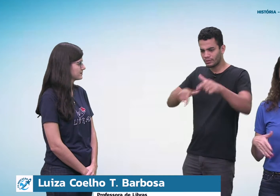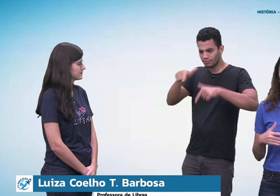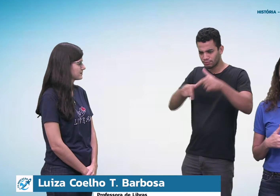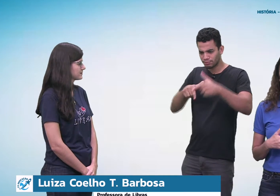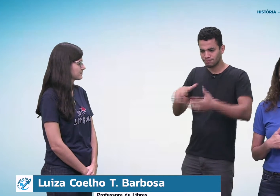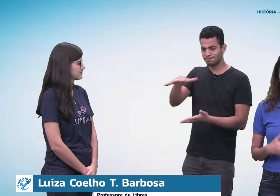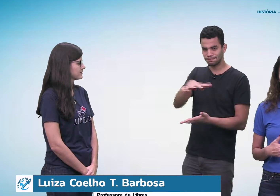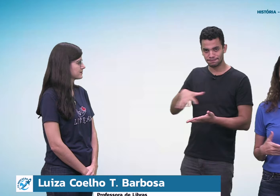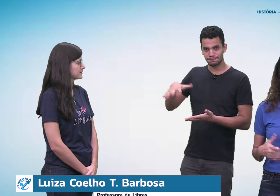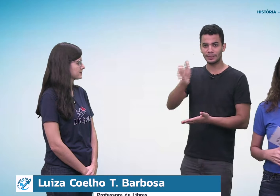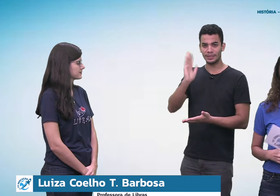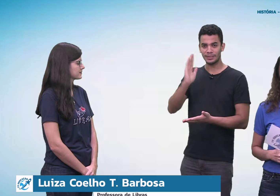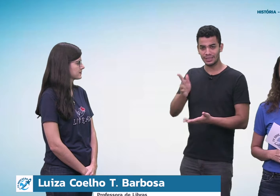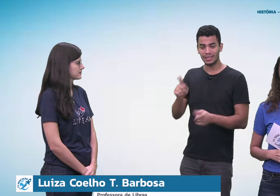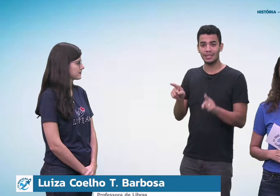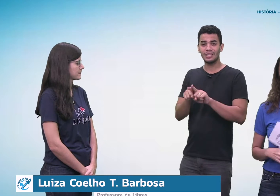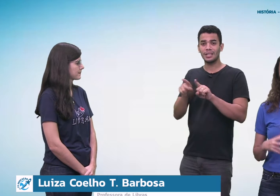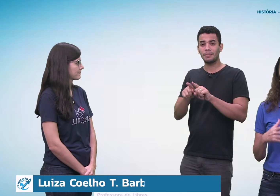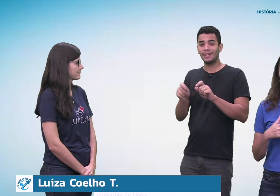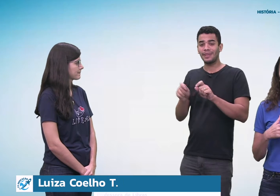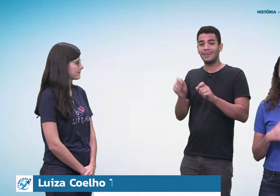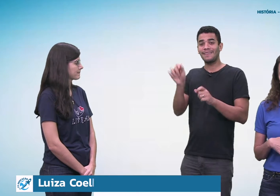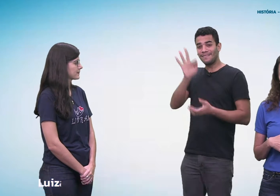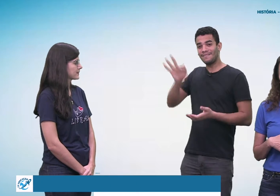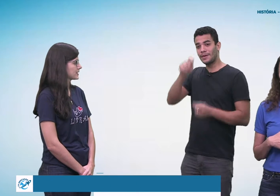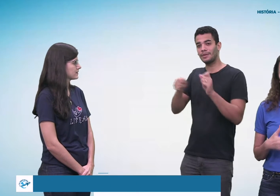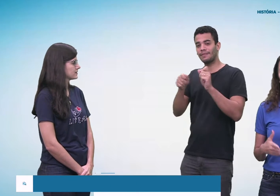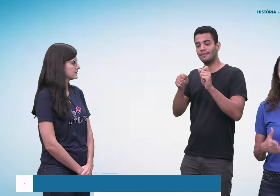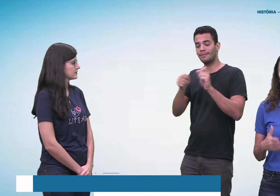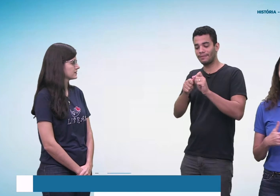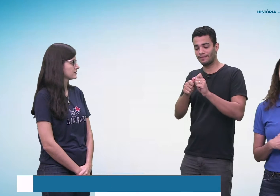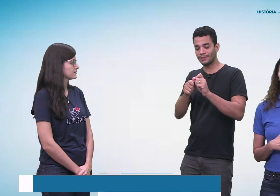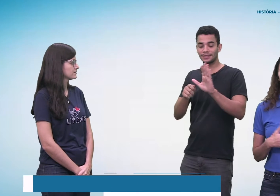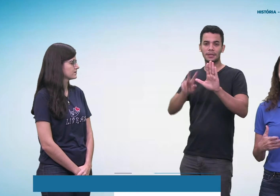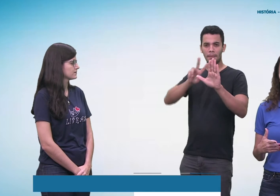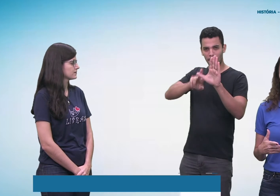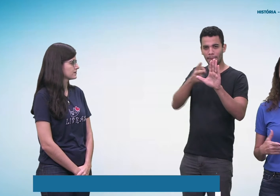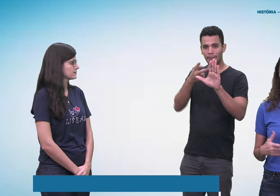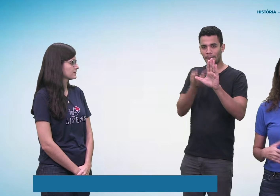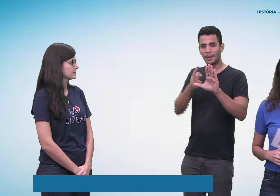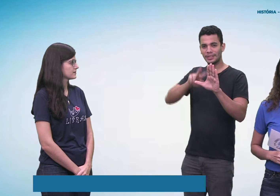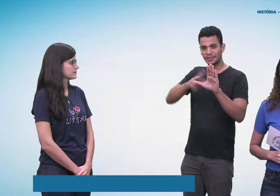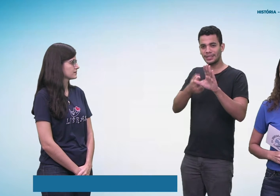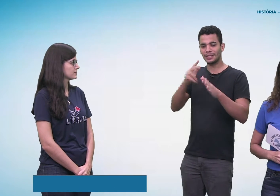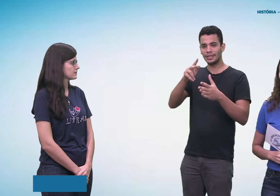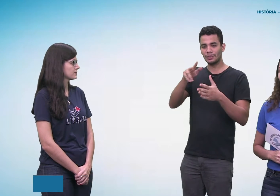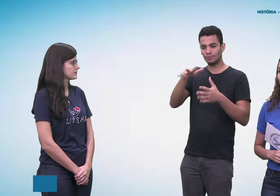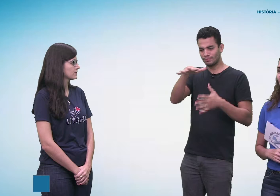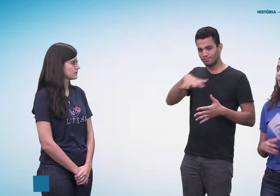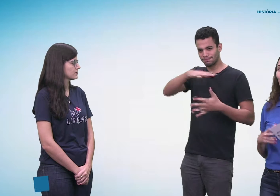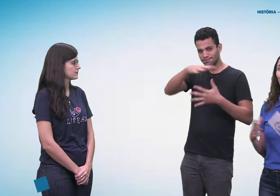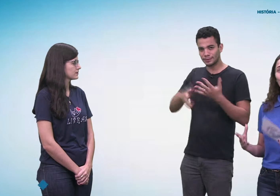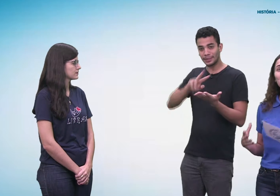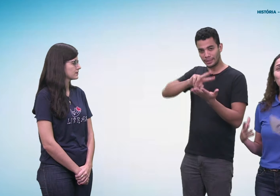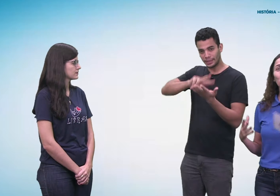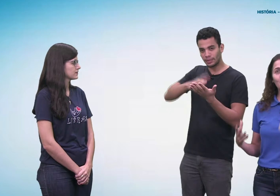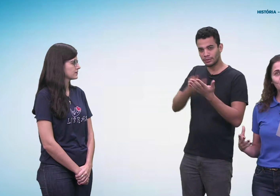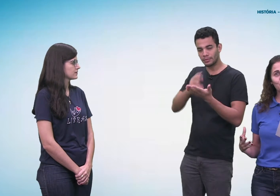vem cursando, né, o curso de Libras também, de Língua de Sinais, e a gente vai conversar um pouco sobre o